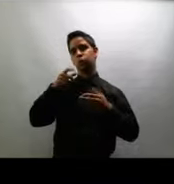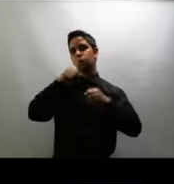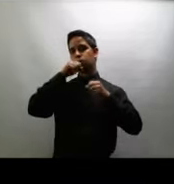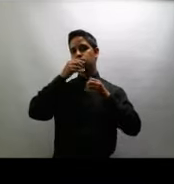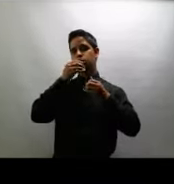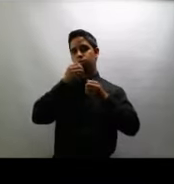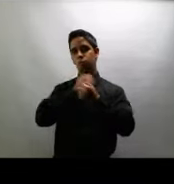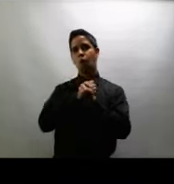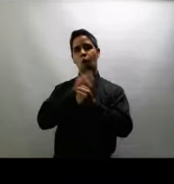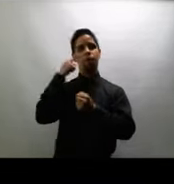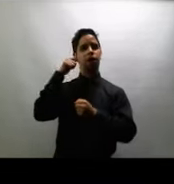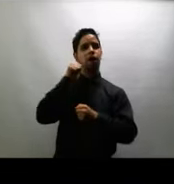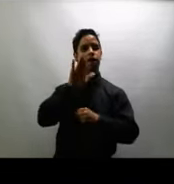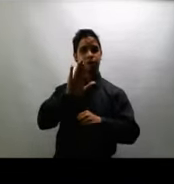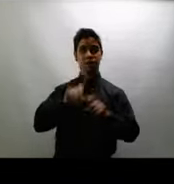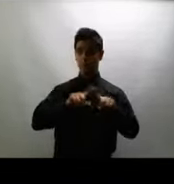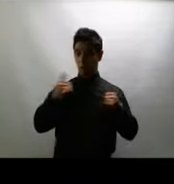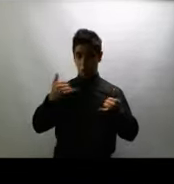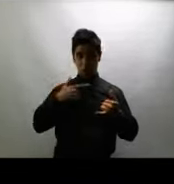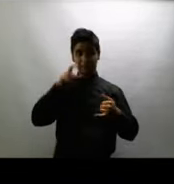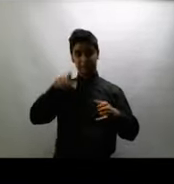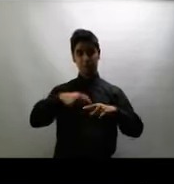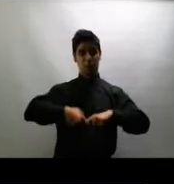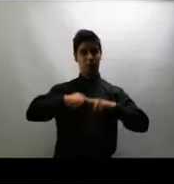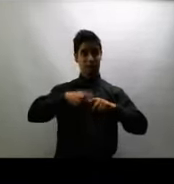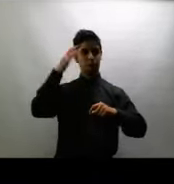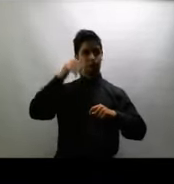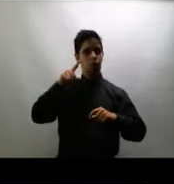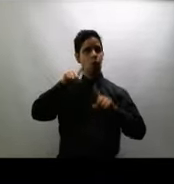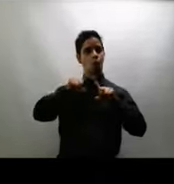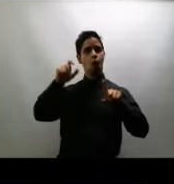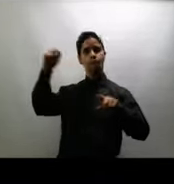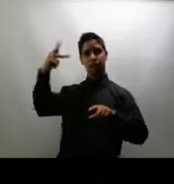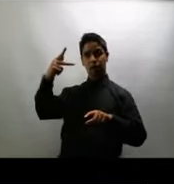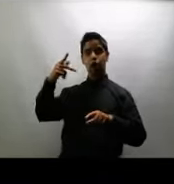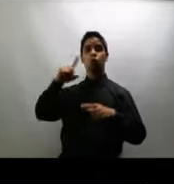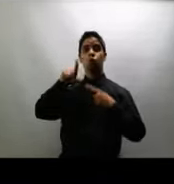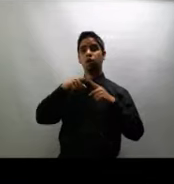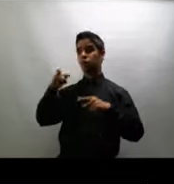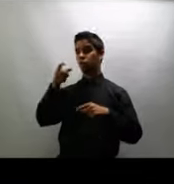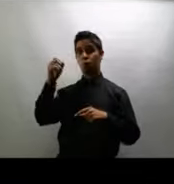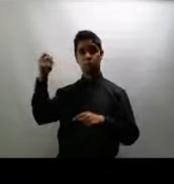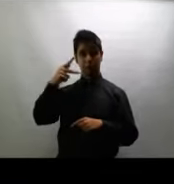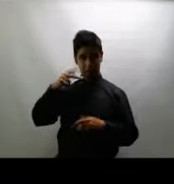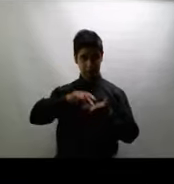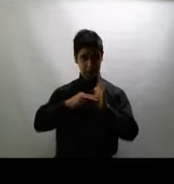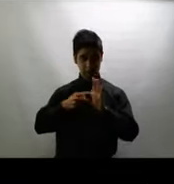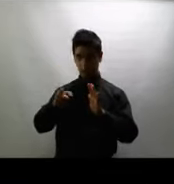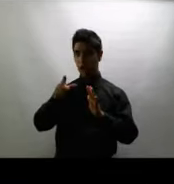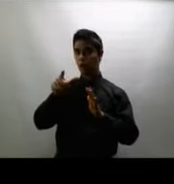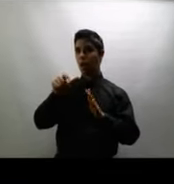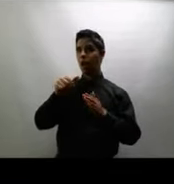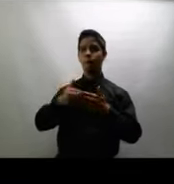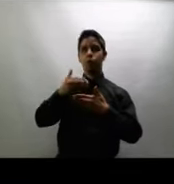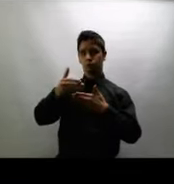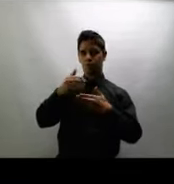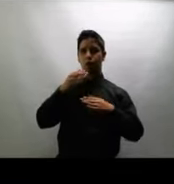ella. Pero mira, nos vamos a una pausilla rapidito y regresamos. Mira, y cuando regrese, Edmundo, la otra que te